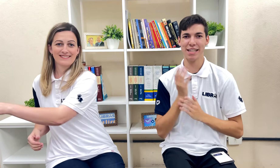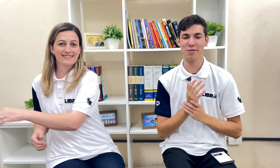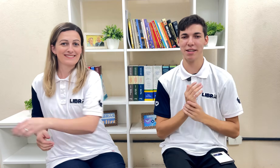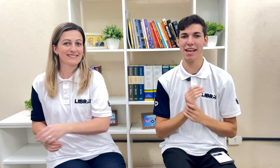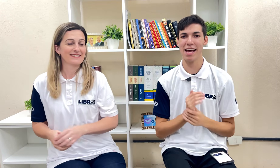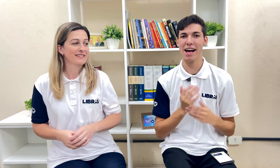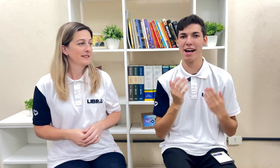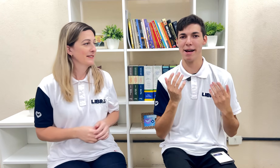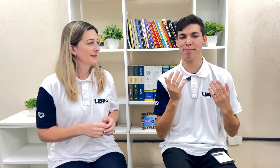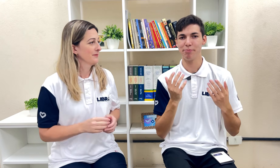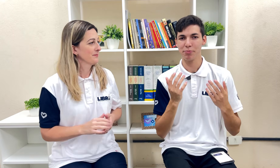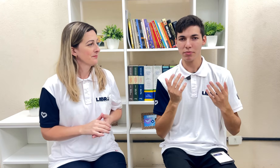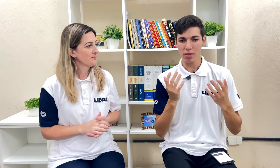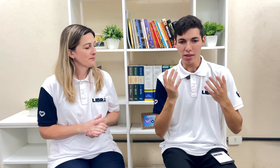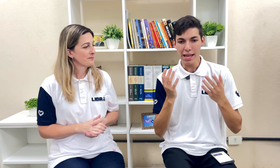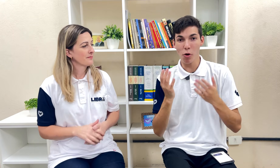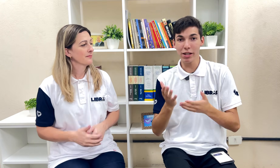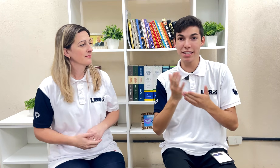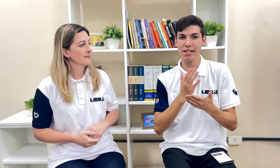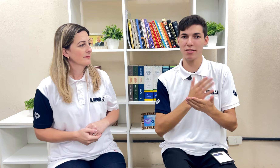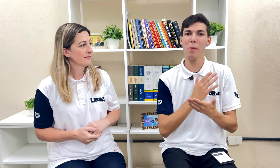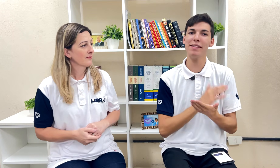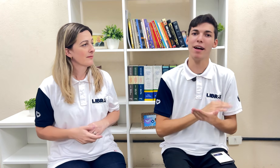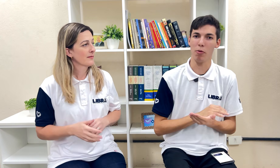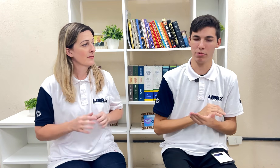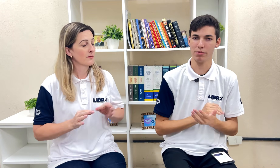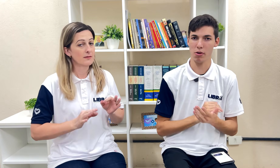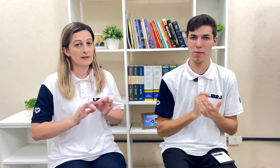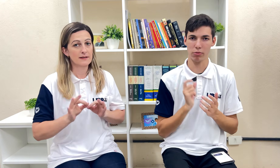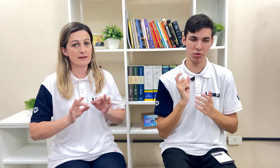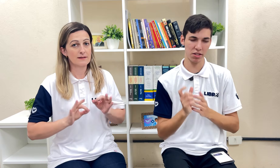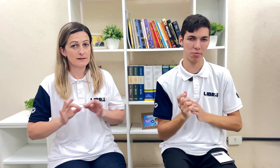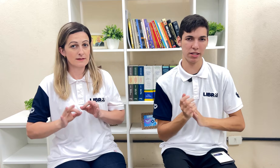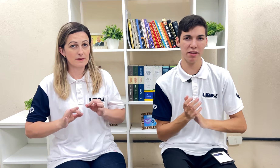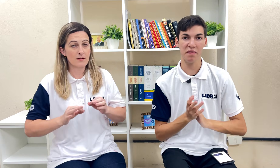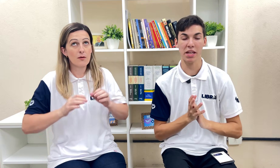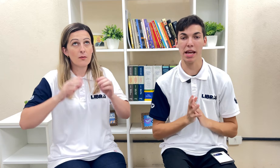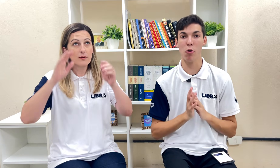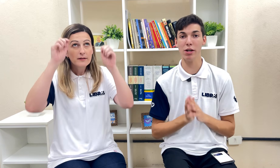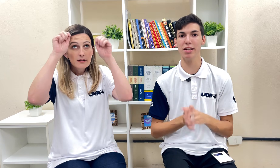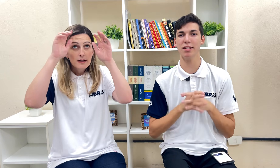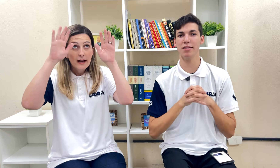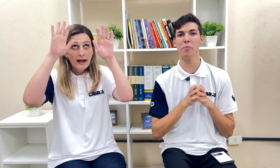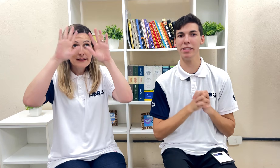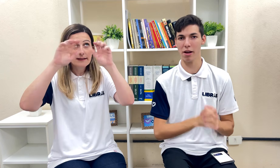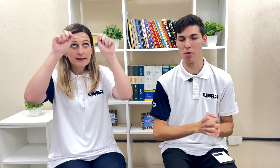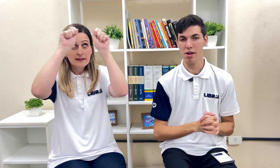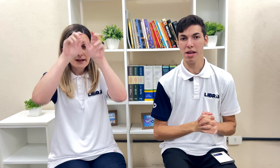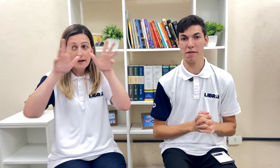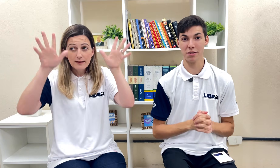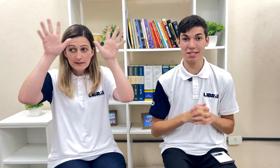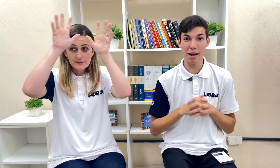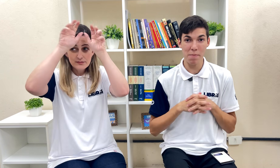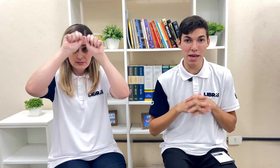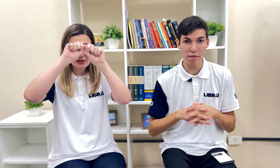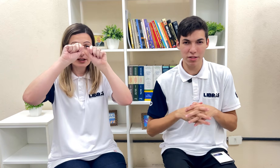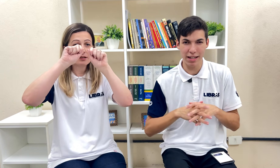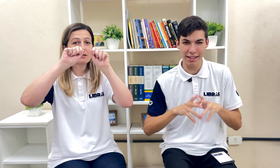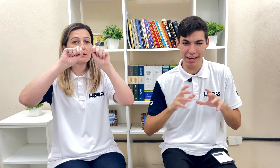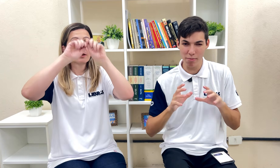isso, ela é a organização mental. É um dos termos que a definem. É a organização mental. É você saber, você ali ter aquele